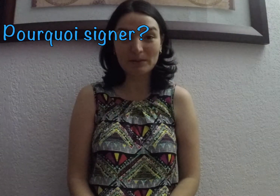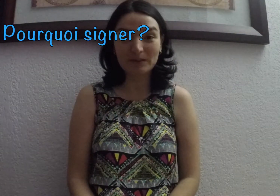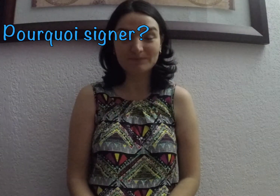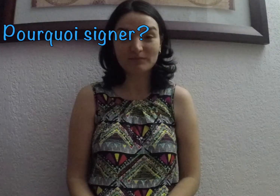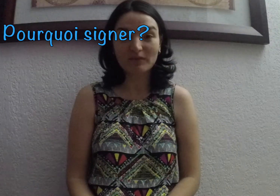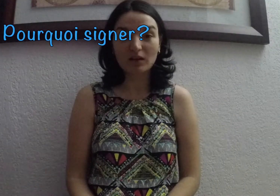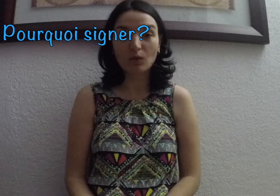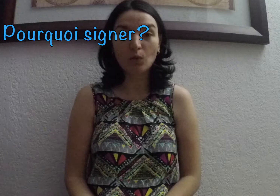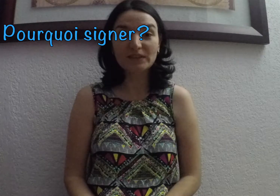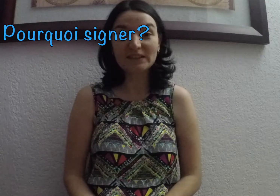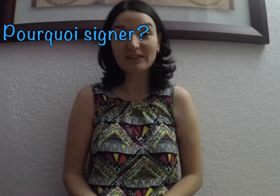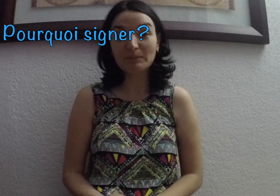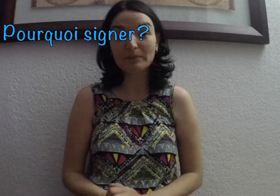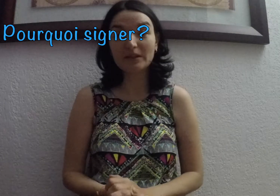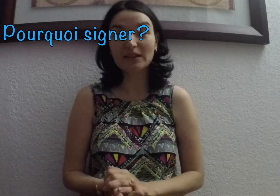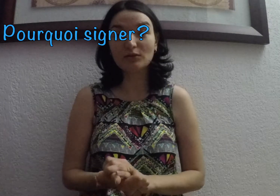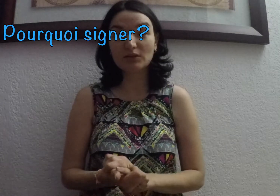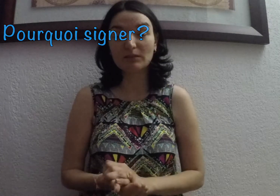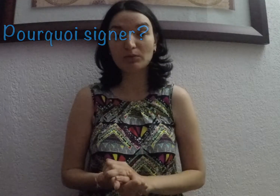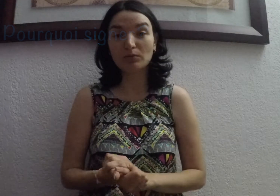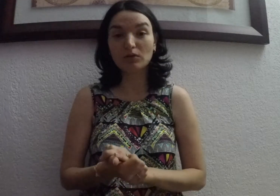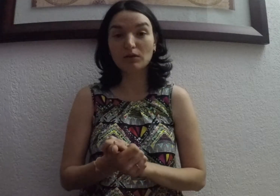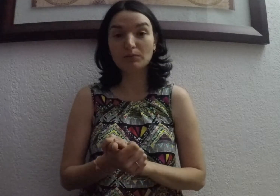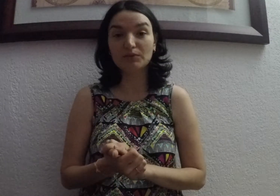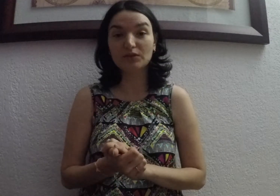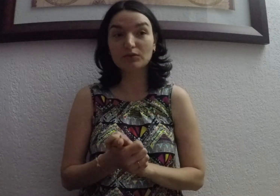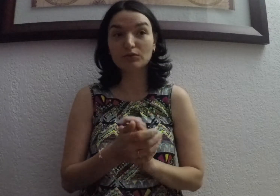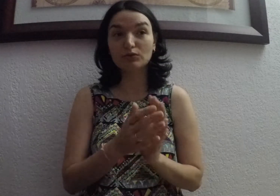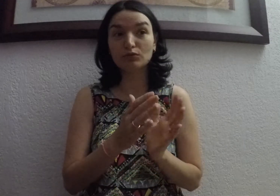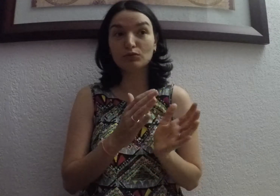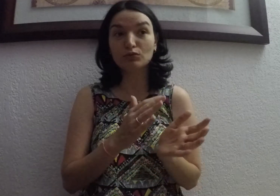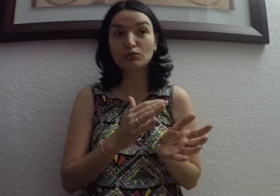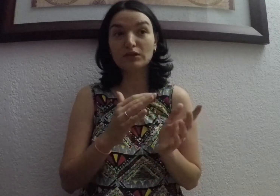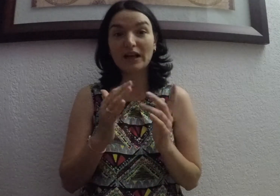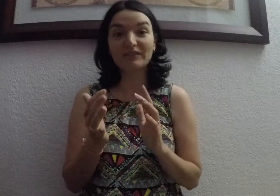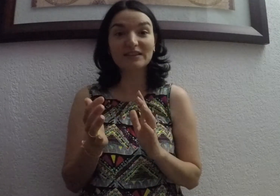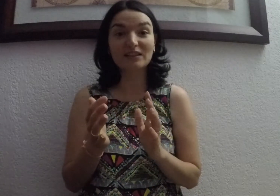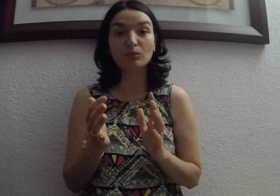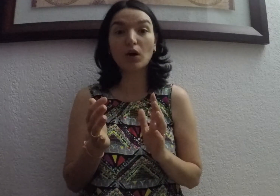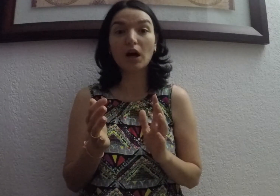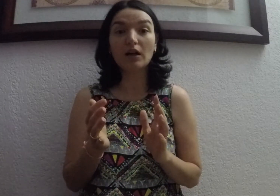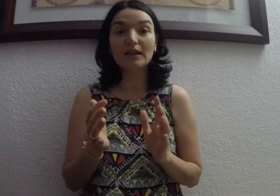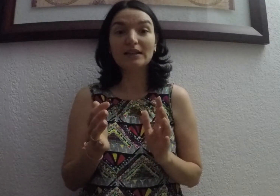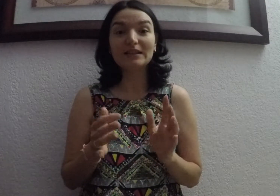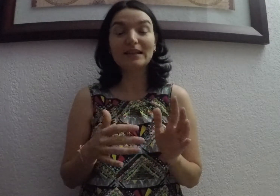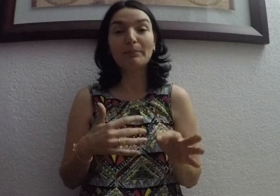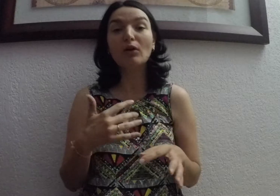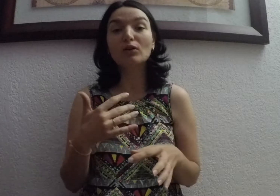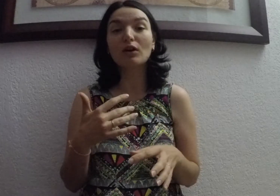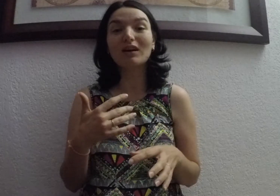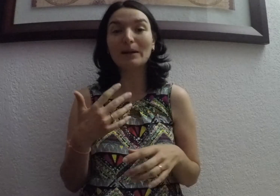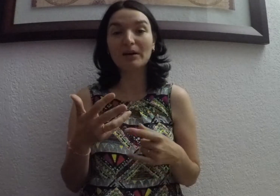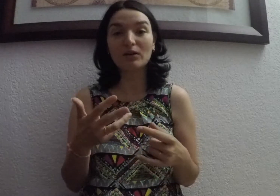bébé? On signe avec bébé tout simplement puisque de 12 à 24 mois, il n'y a pas encore la parole